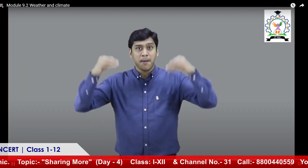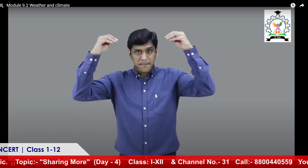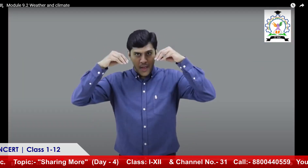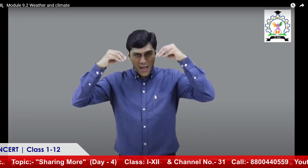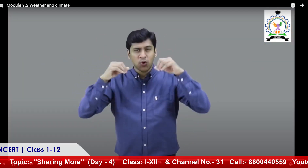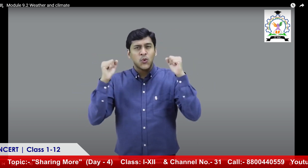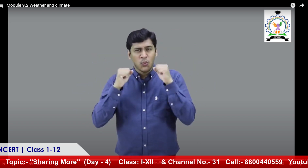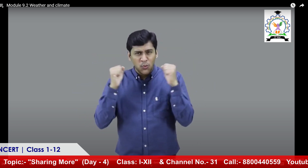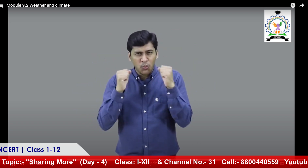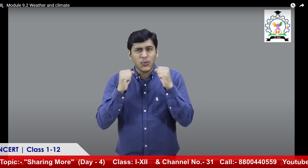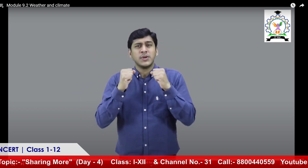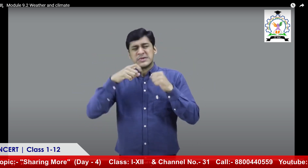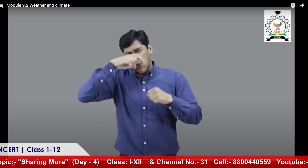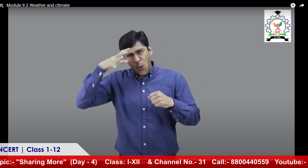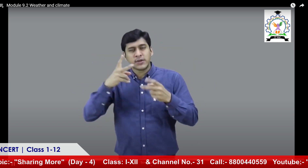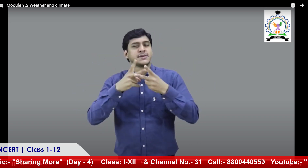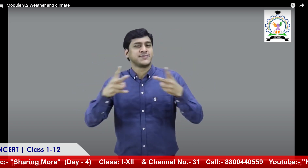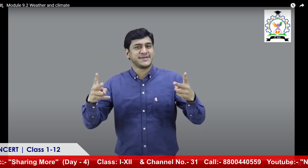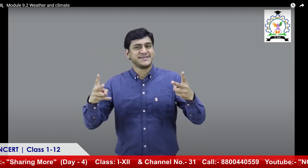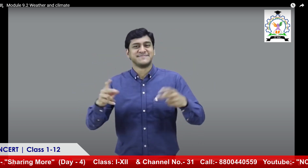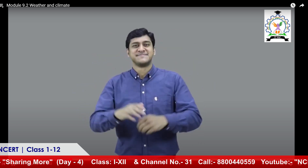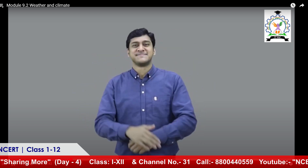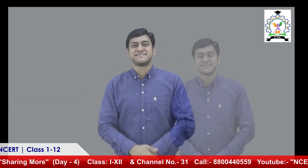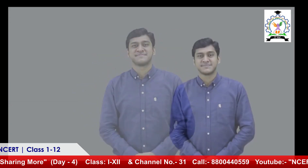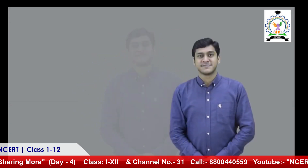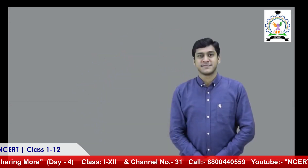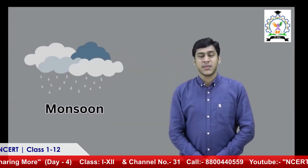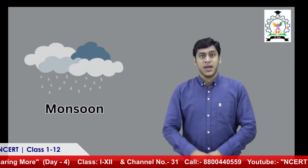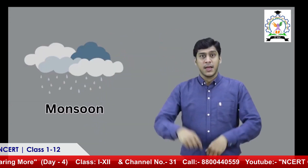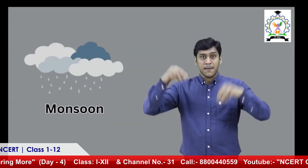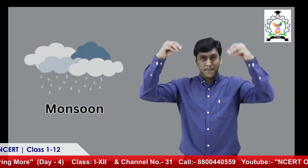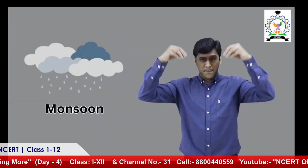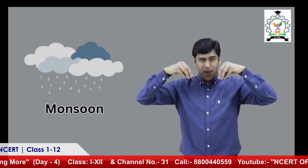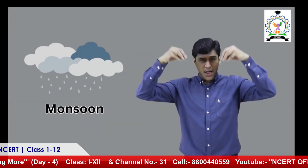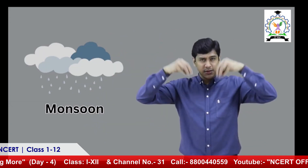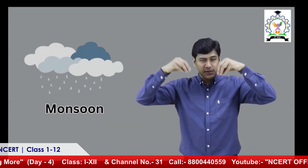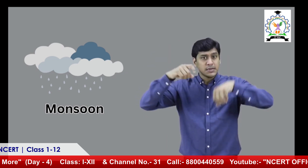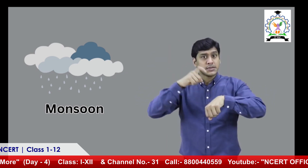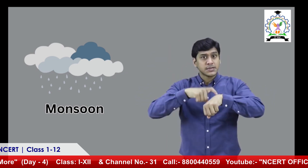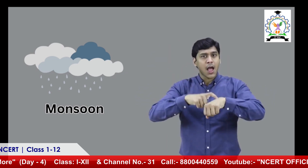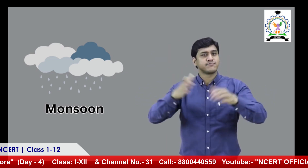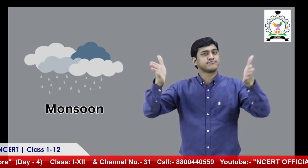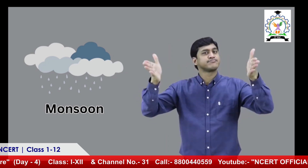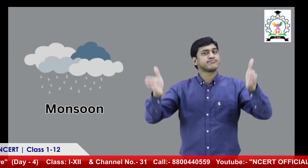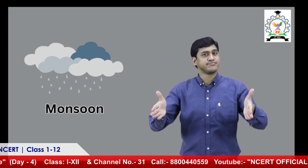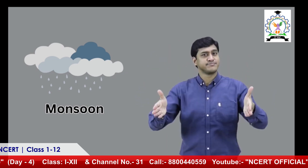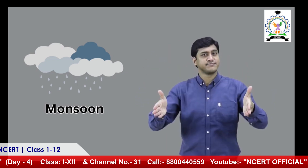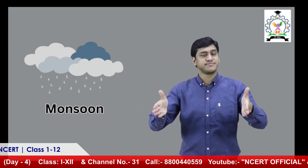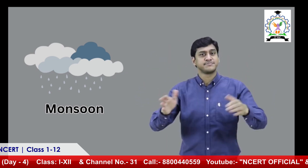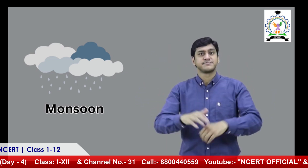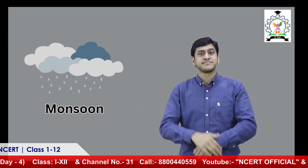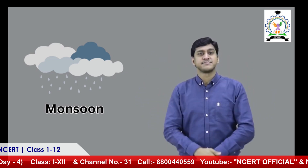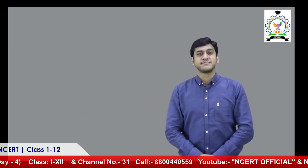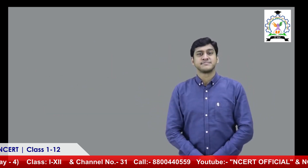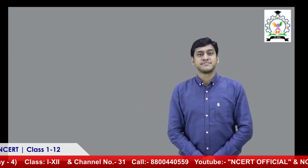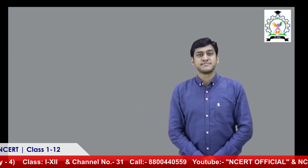ऋतु, इसमें हम जानेंगे अलग अलग प्रकार की ऋतुएं। वर्षा ऋतु,